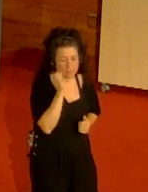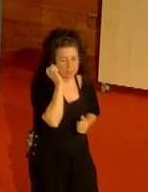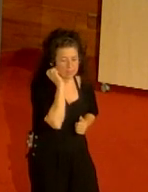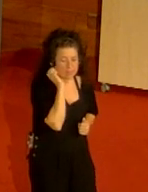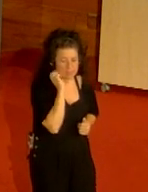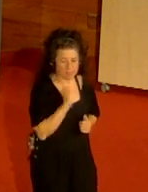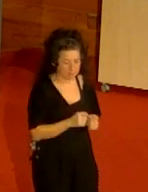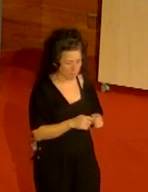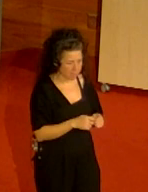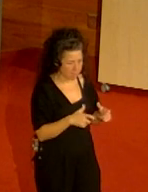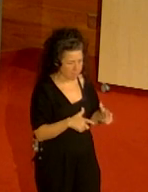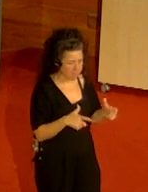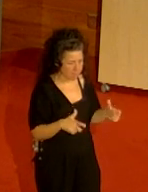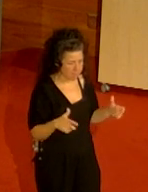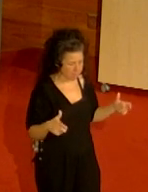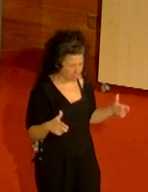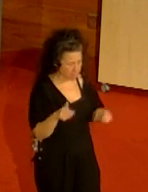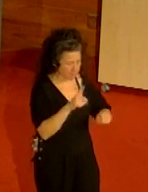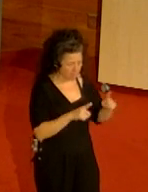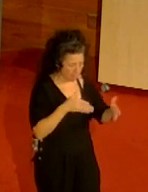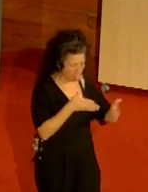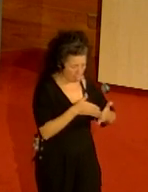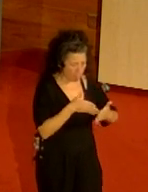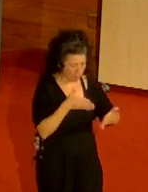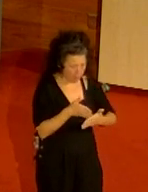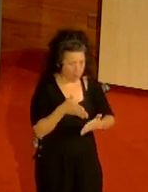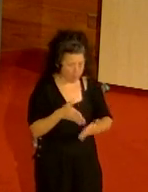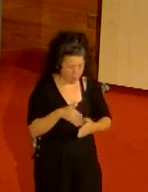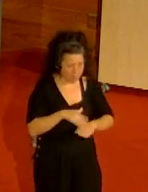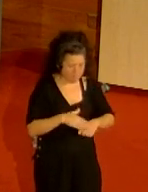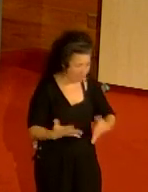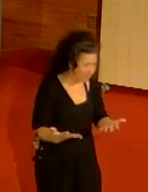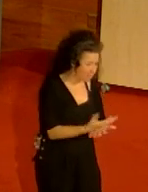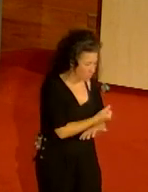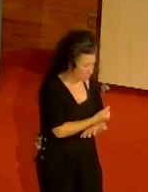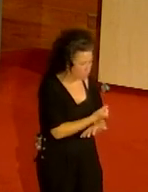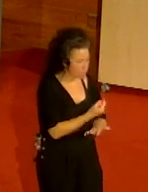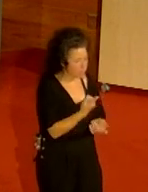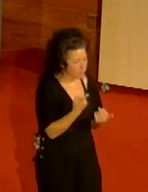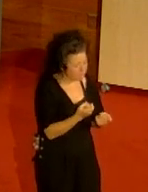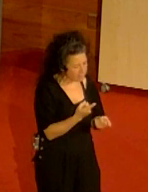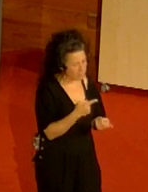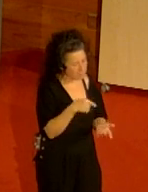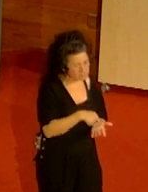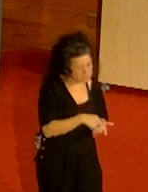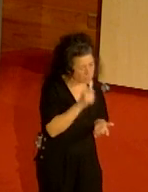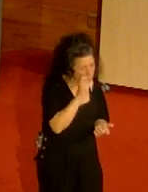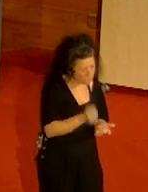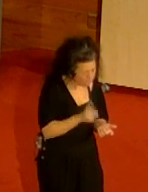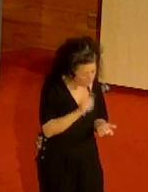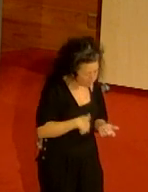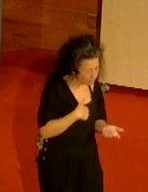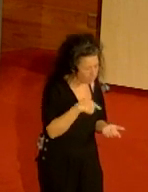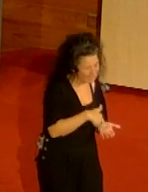Y va en aumento, para todos, O sea, cada vez es más difícil y cada vez tienen más permisos y más para todo. Ucrania también. O